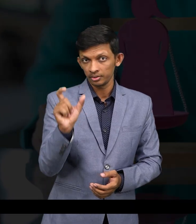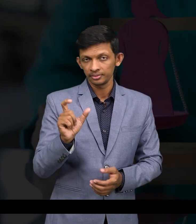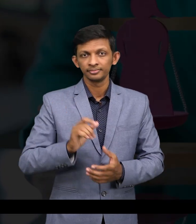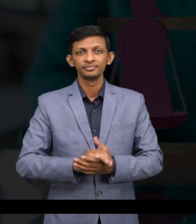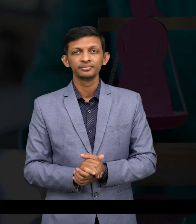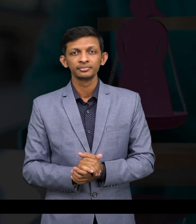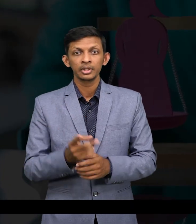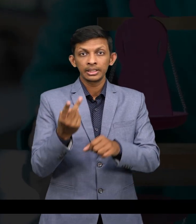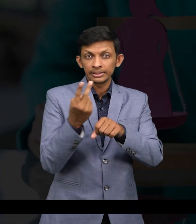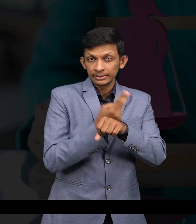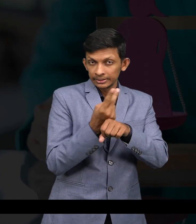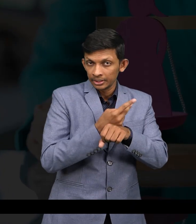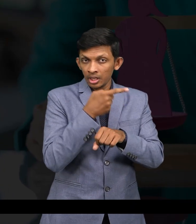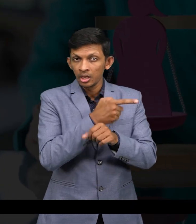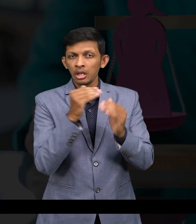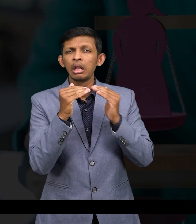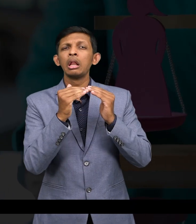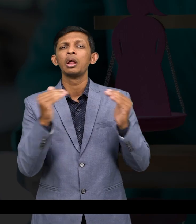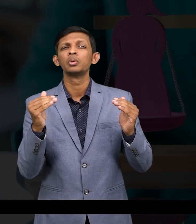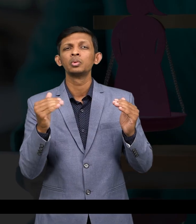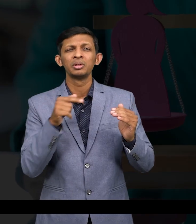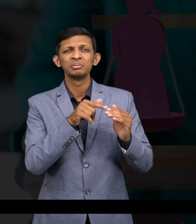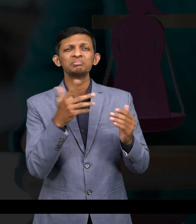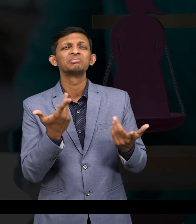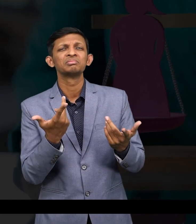महत्वाचे शब्द: लिंग समानता,